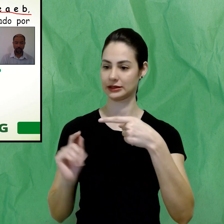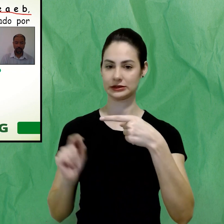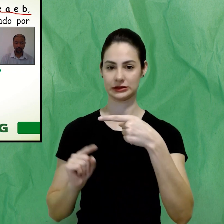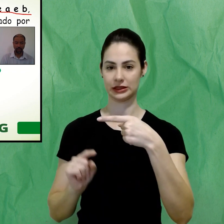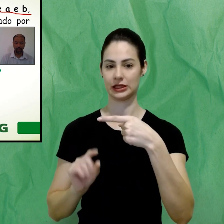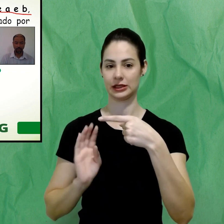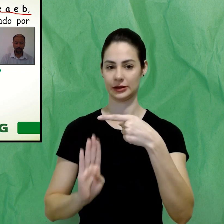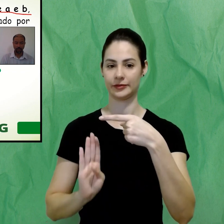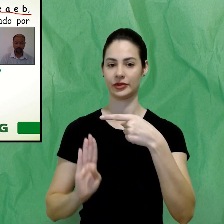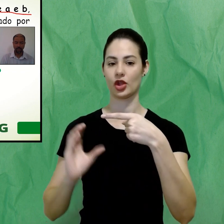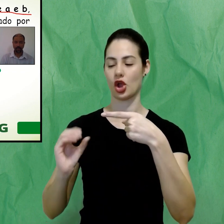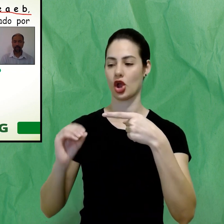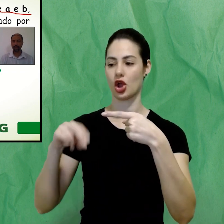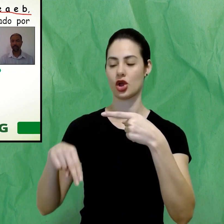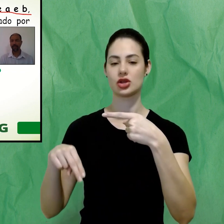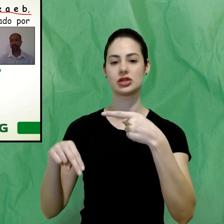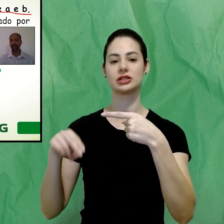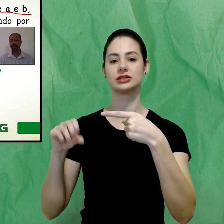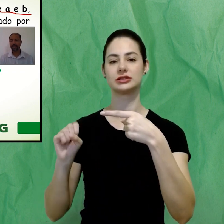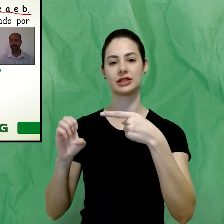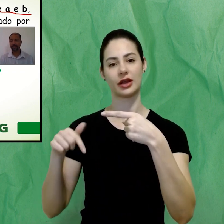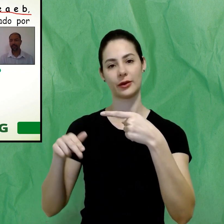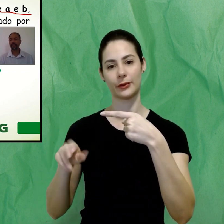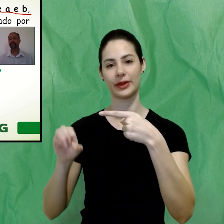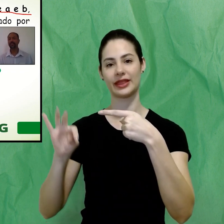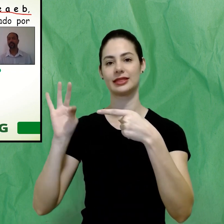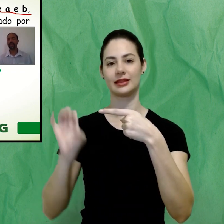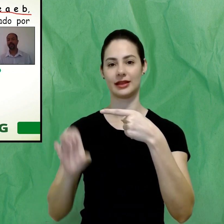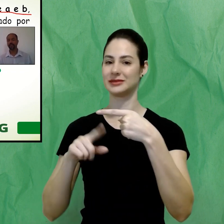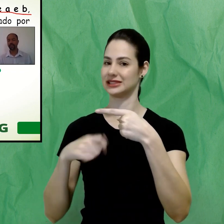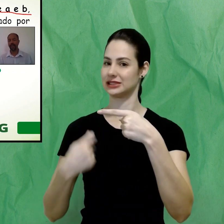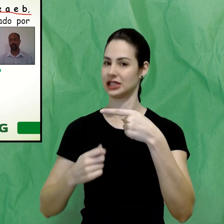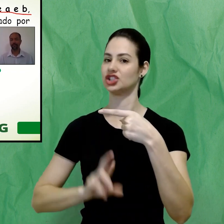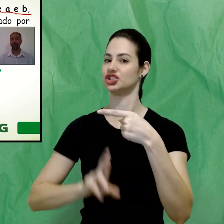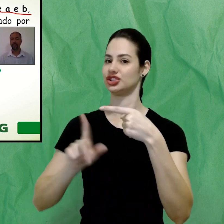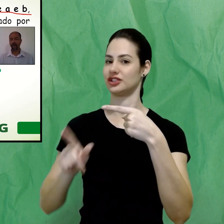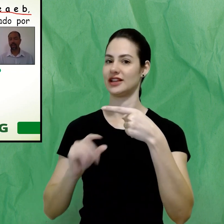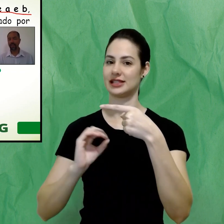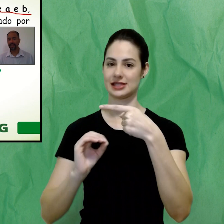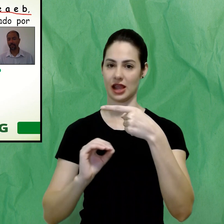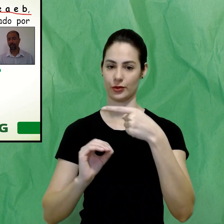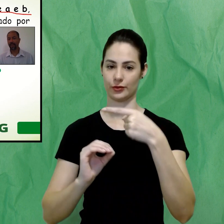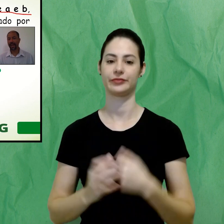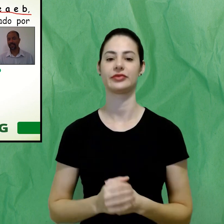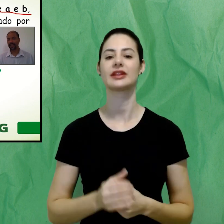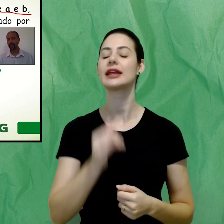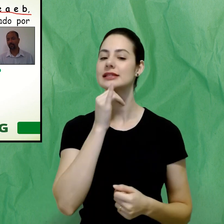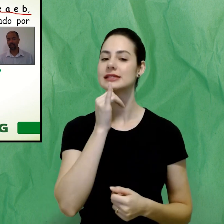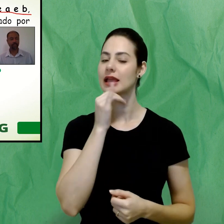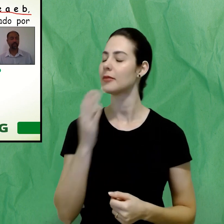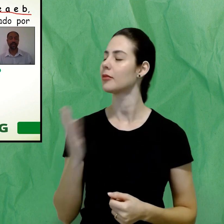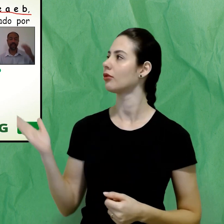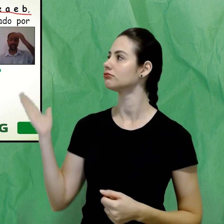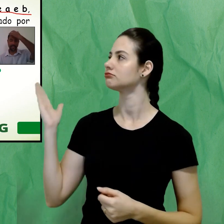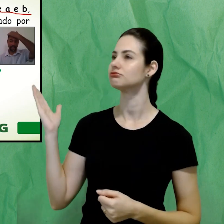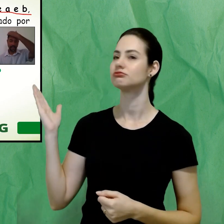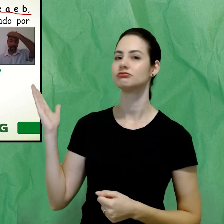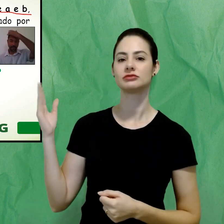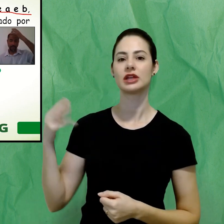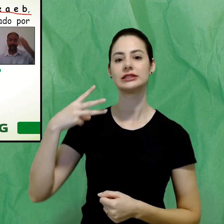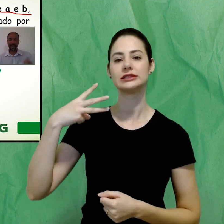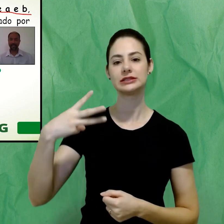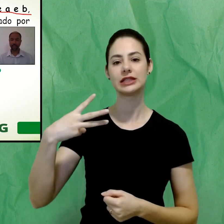B, o B, o termo consequente, tem que ser diferente de zero. Olha um exemplo. Razão de